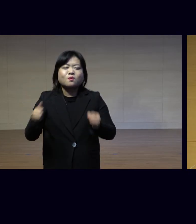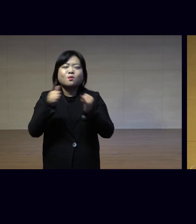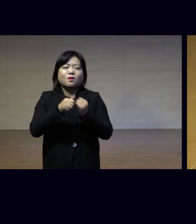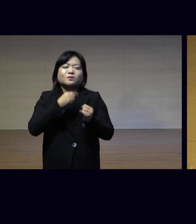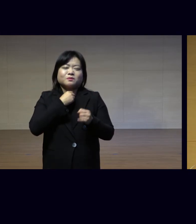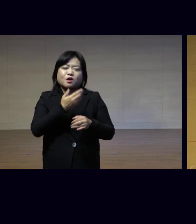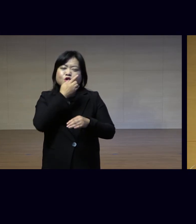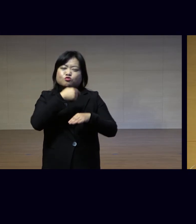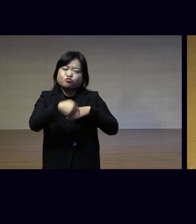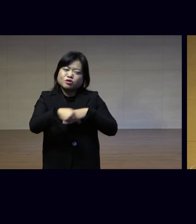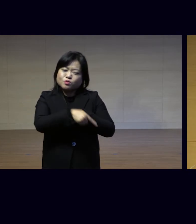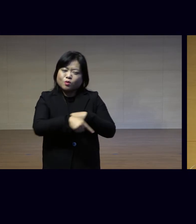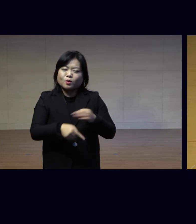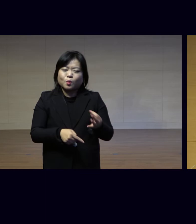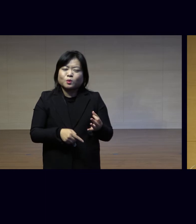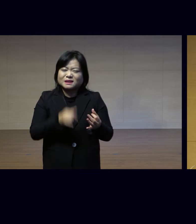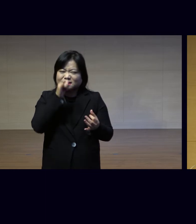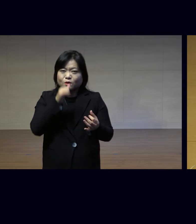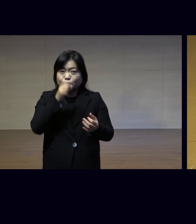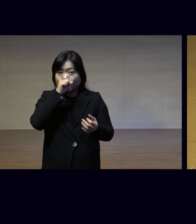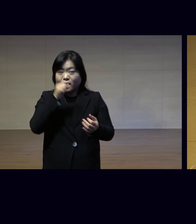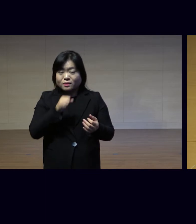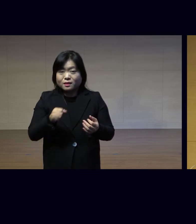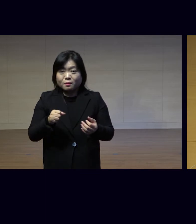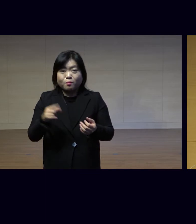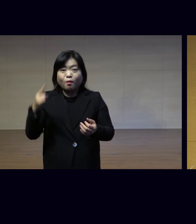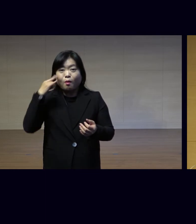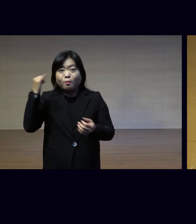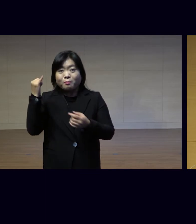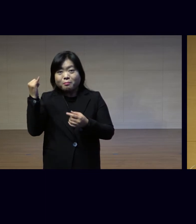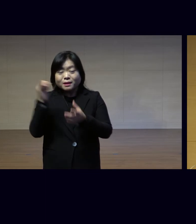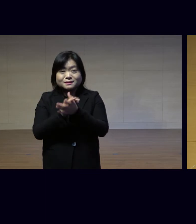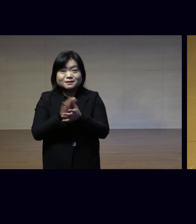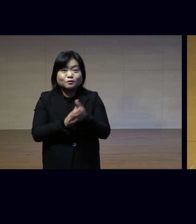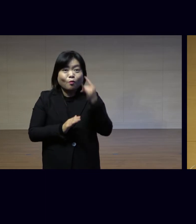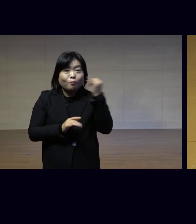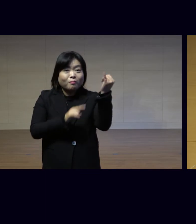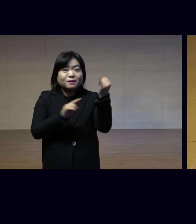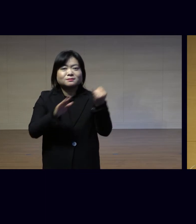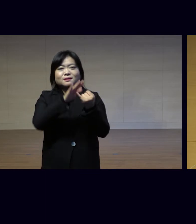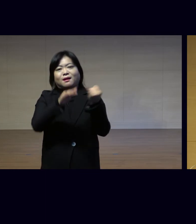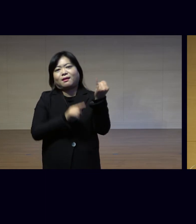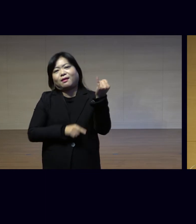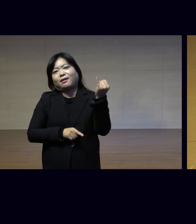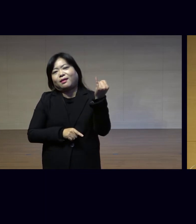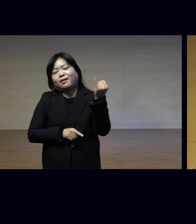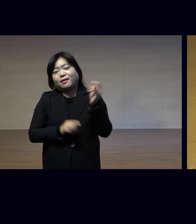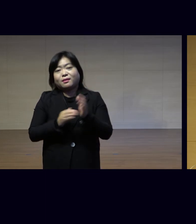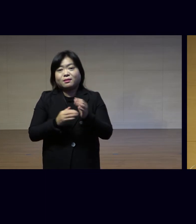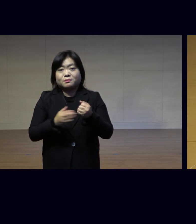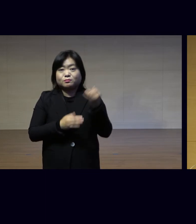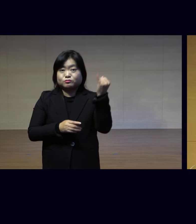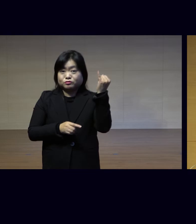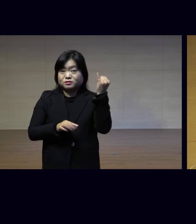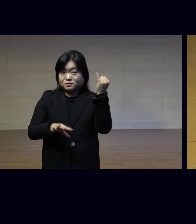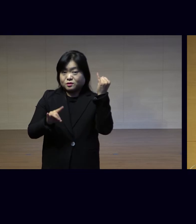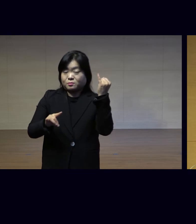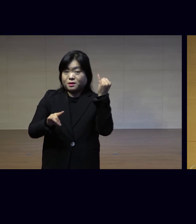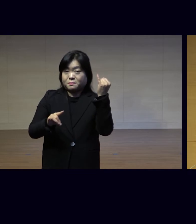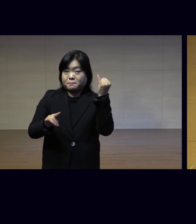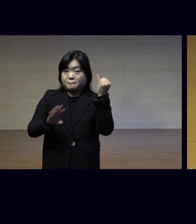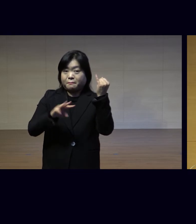귀족이고 뭐 지창금도 있을 테니까 좋아했는데 웬걸 엄마를 사랑하게 한 거죠. 그래서 이 부인이 사실은 처음에는